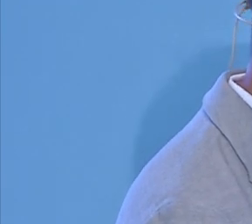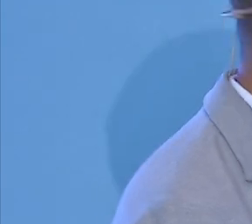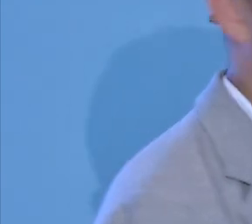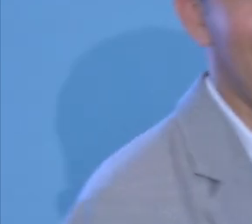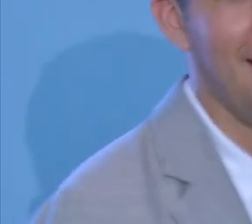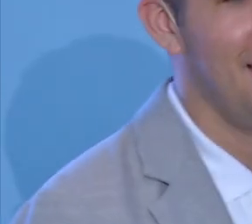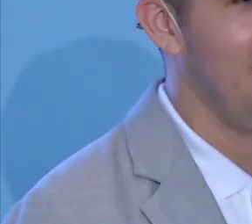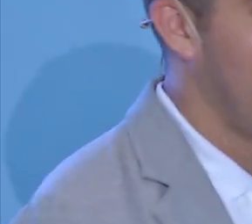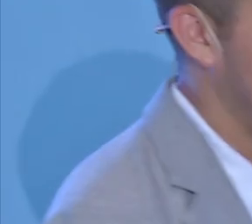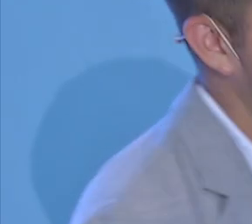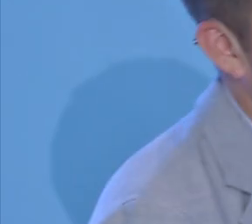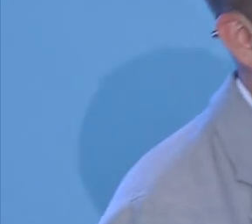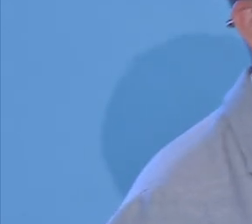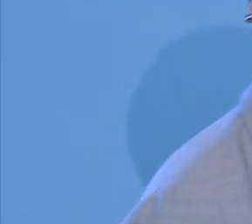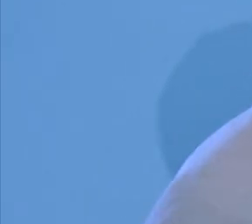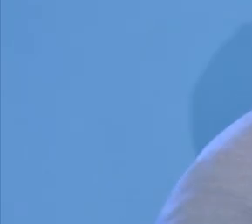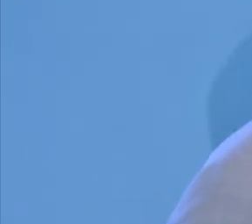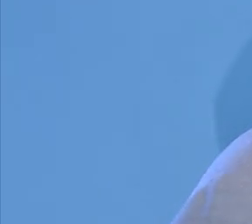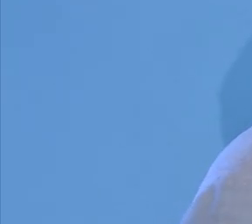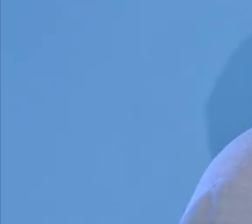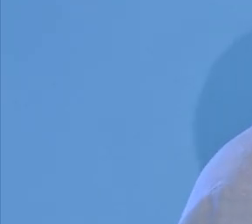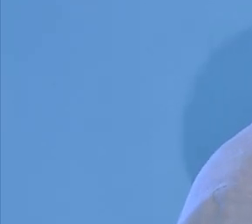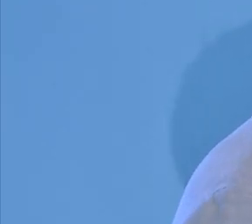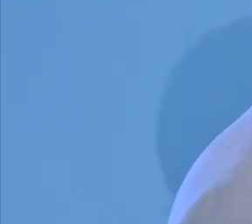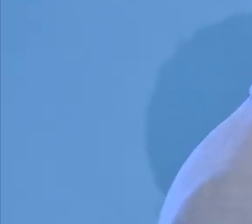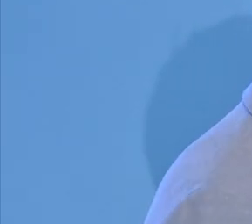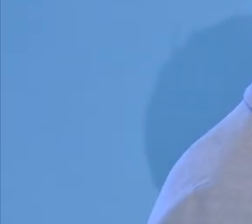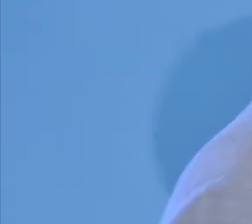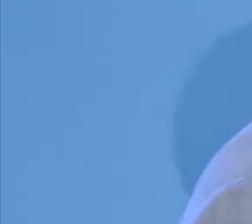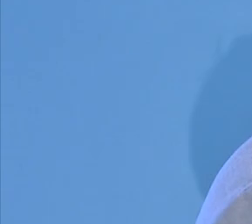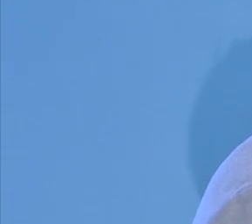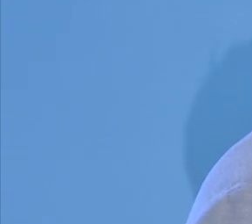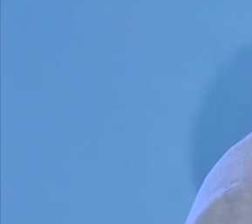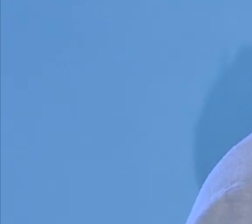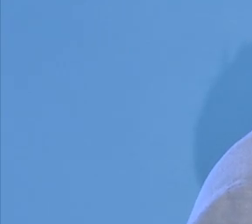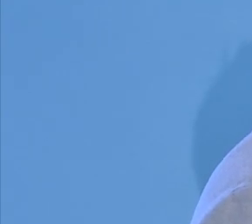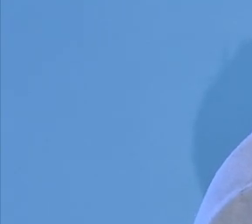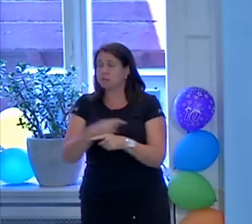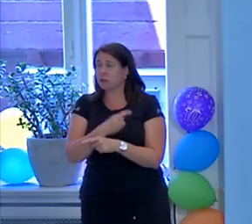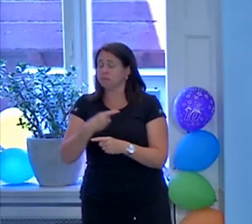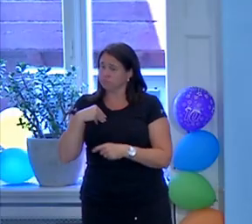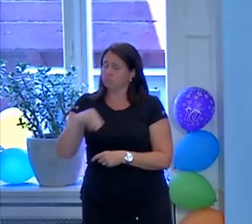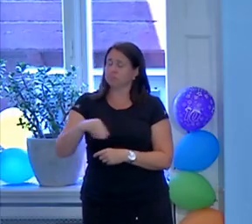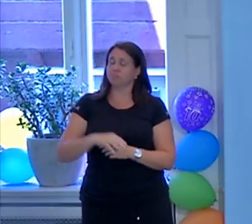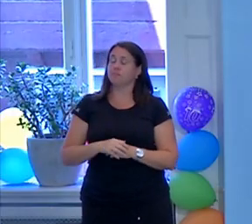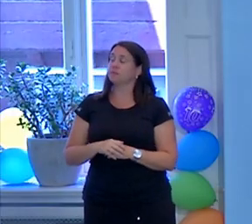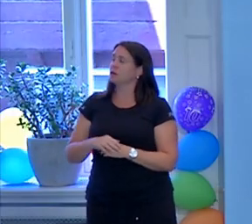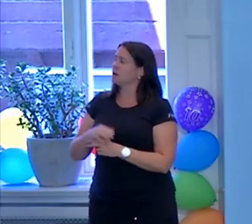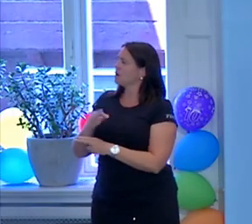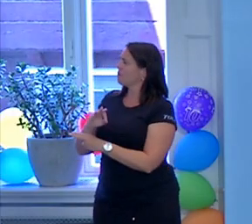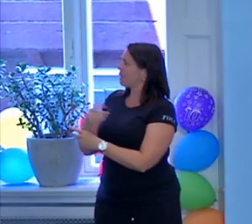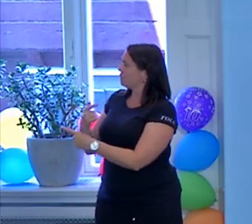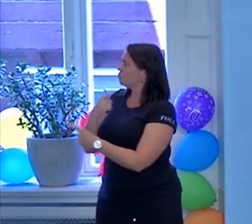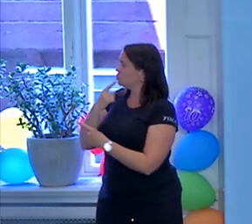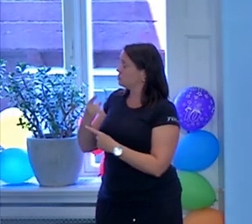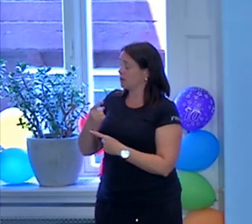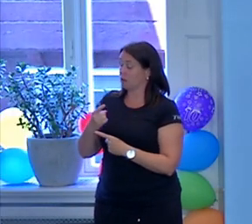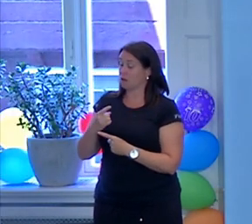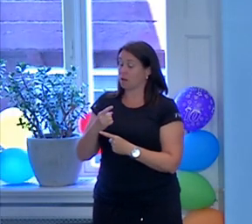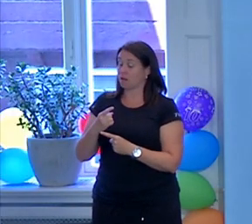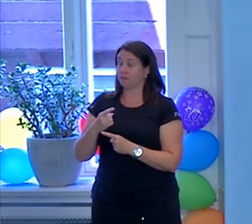dig i panelen här. Nej, men verkligen. Så ja, nothing to lose. Men Matthew, du säger, ni kommer att gå så politiskt, ni kommer att gå